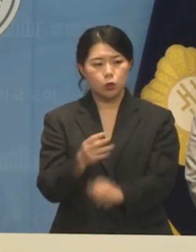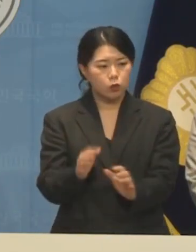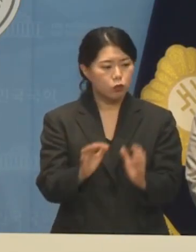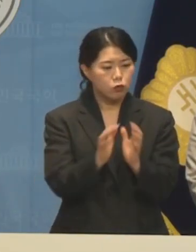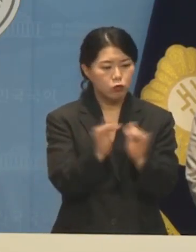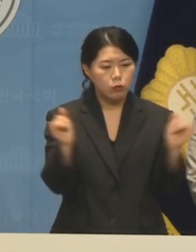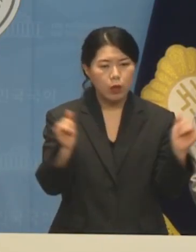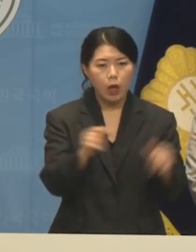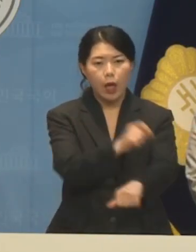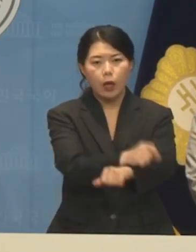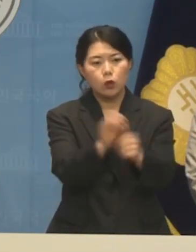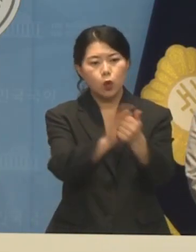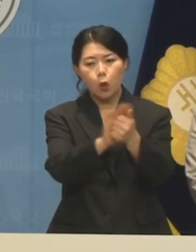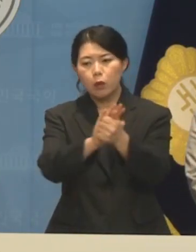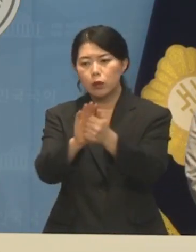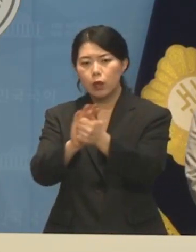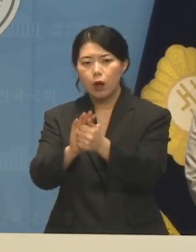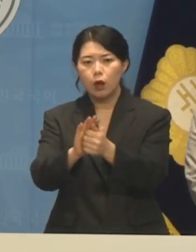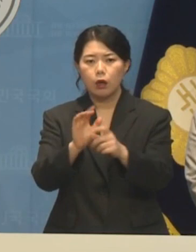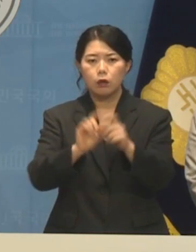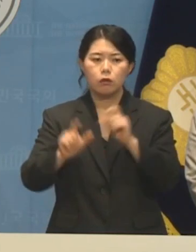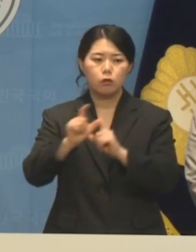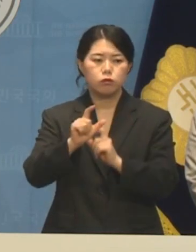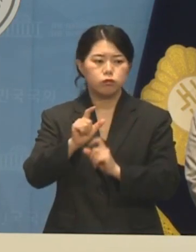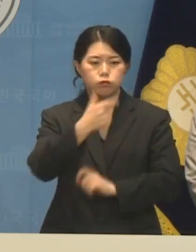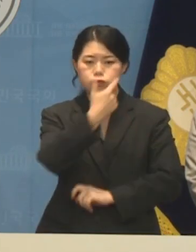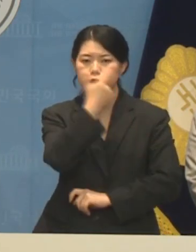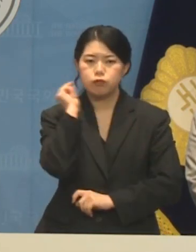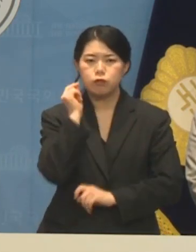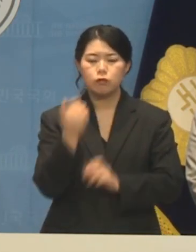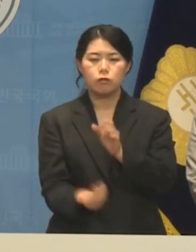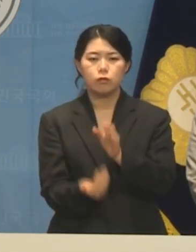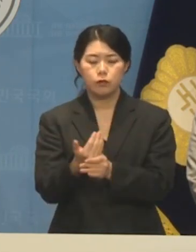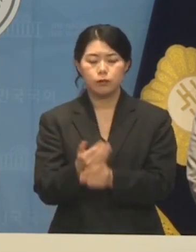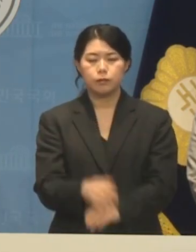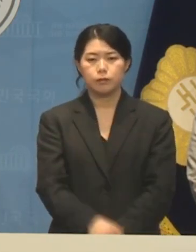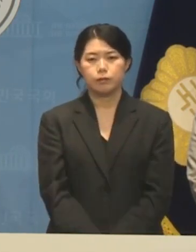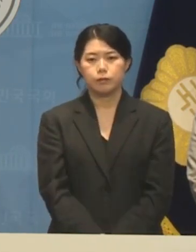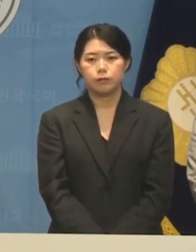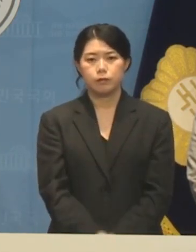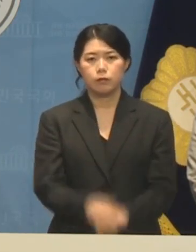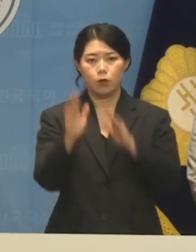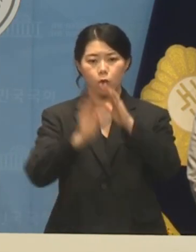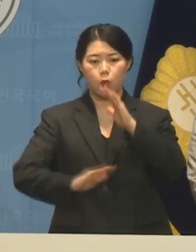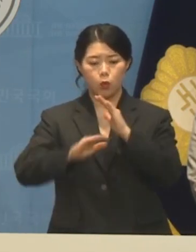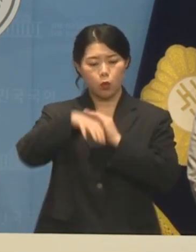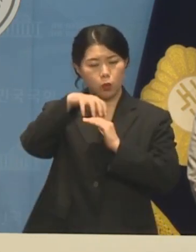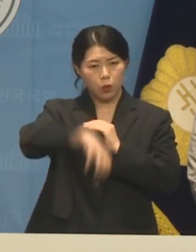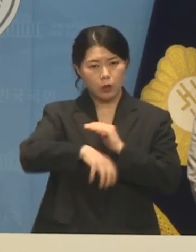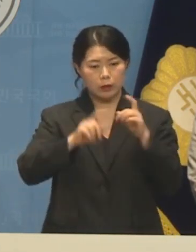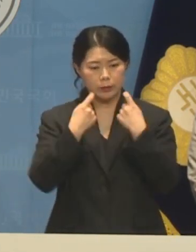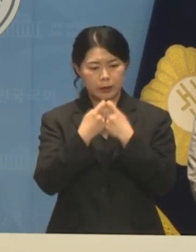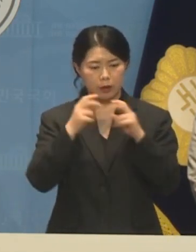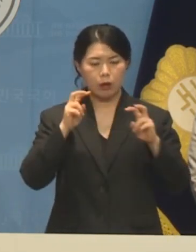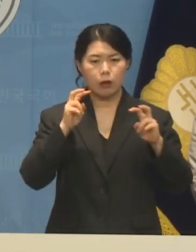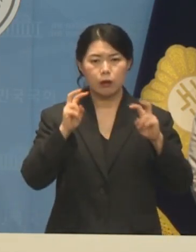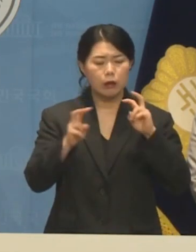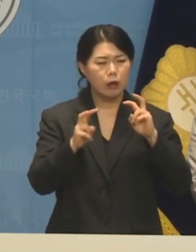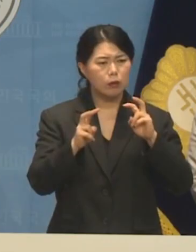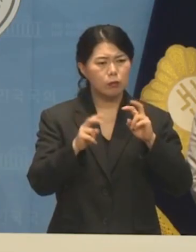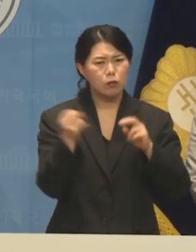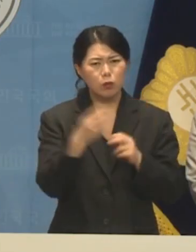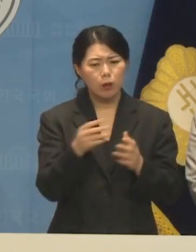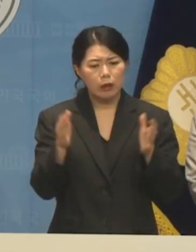할 행정 서비스는 더 낮게 발생되는 상황입니다. 공공기관의 민영화, 기간제